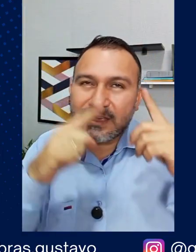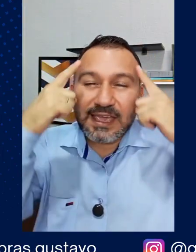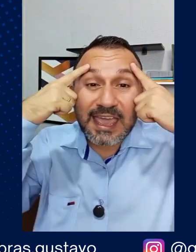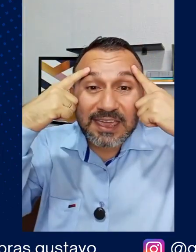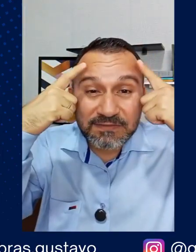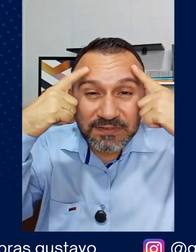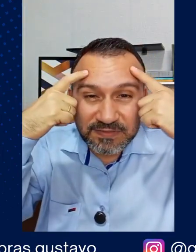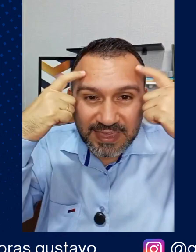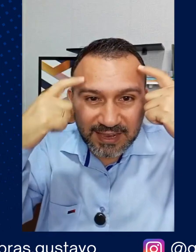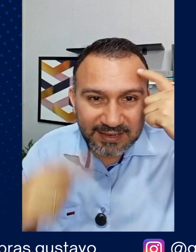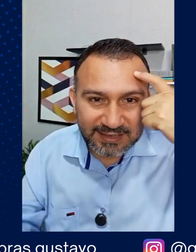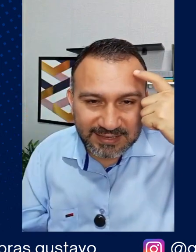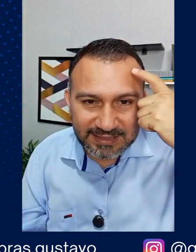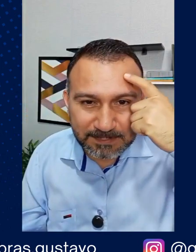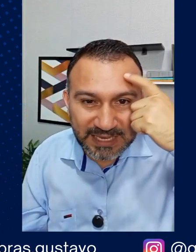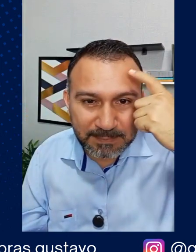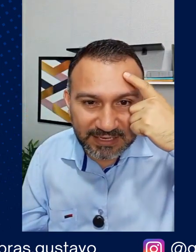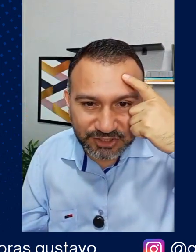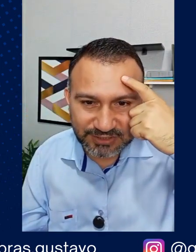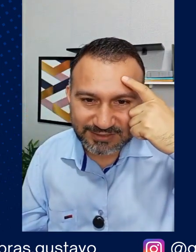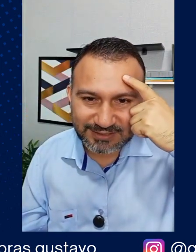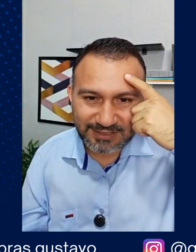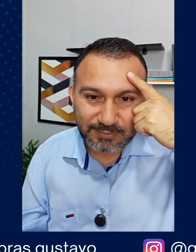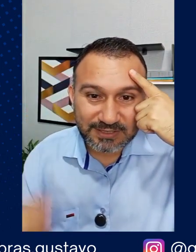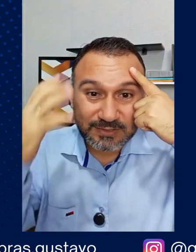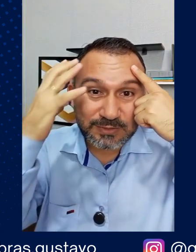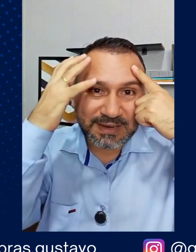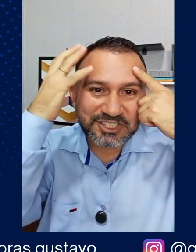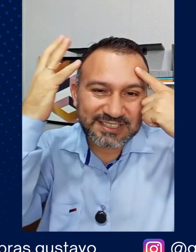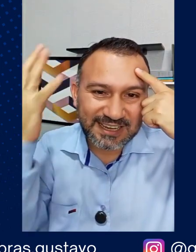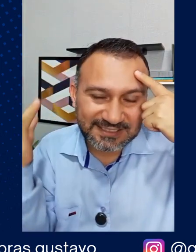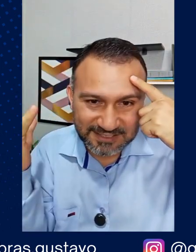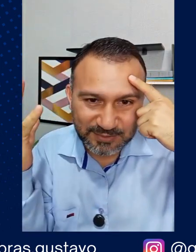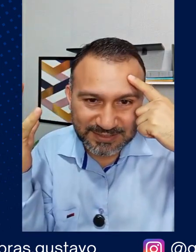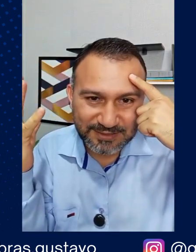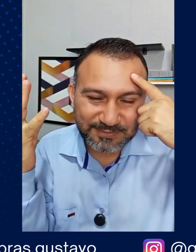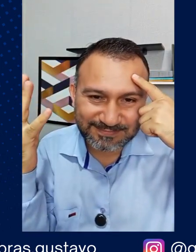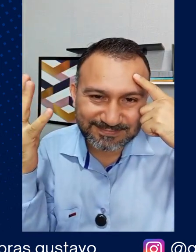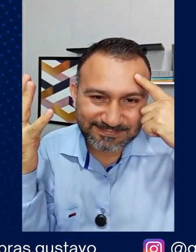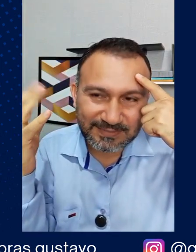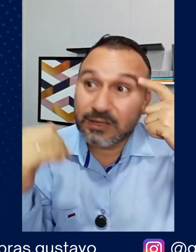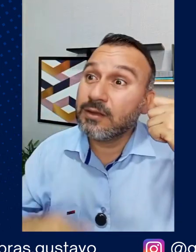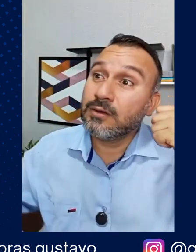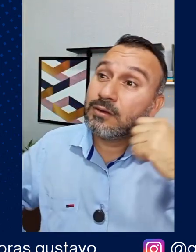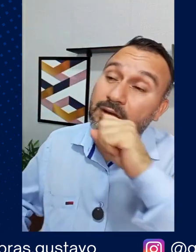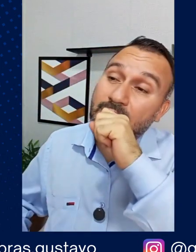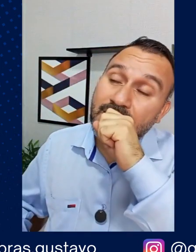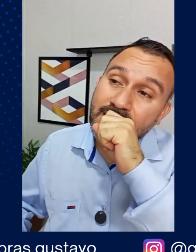situação, reviver ela aqui na minha mente. Eu preciso imaginar essa situação.